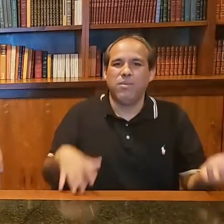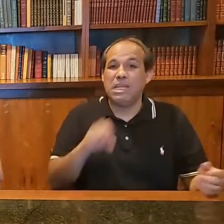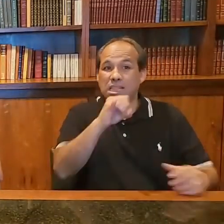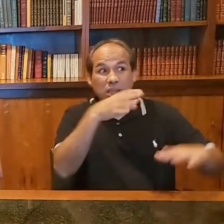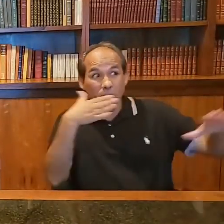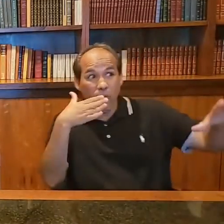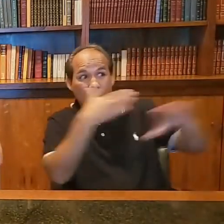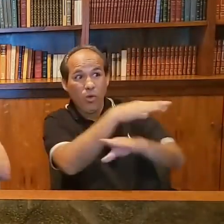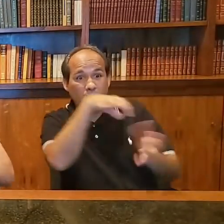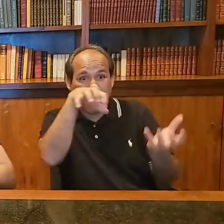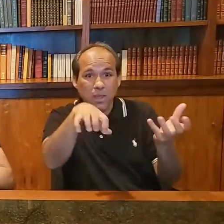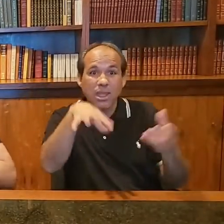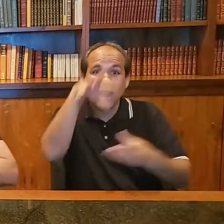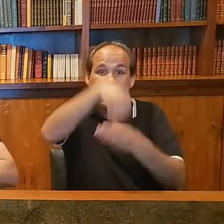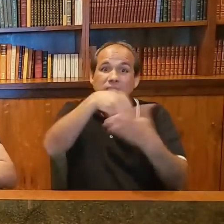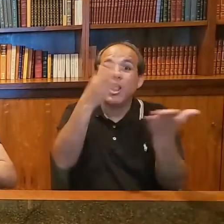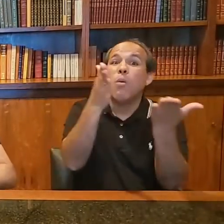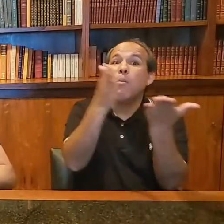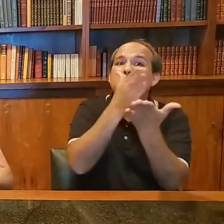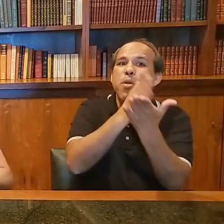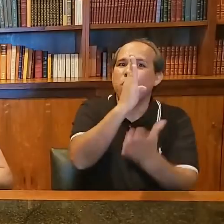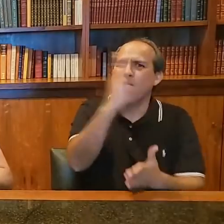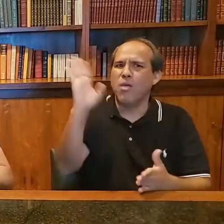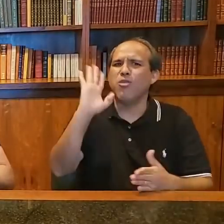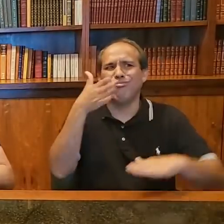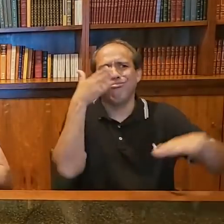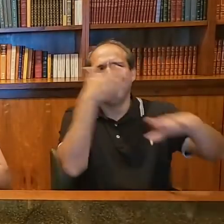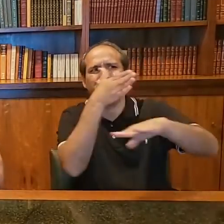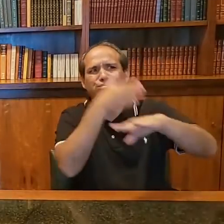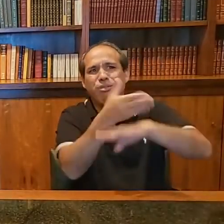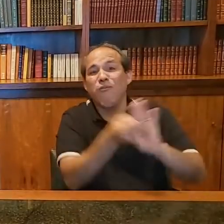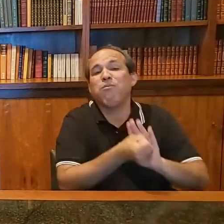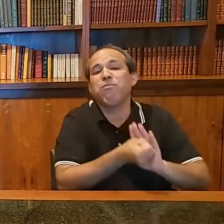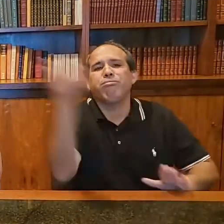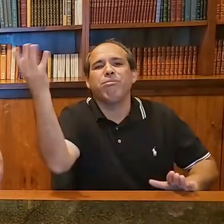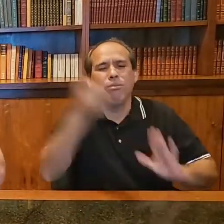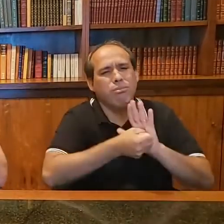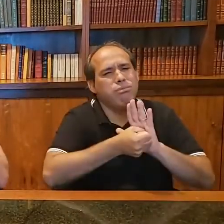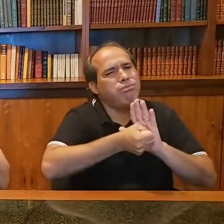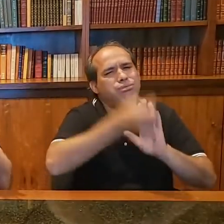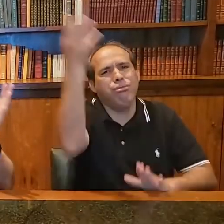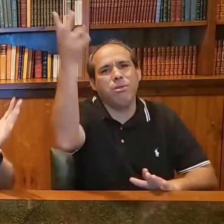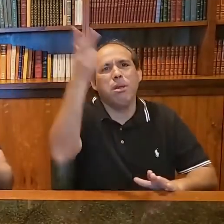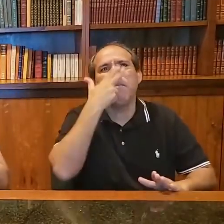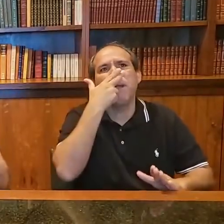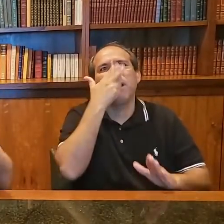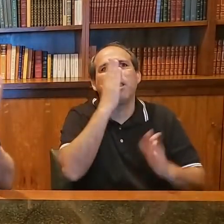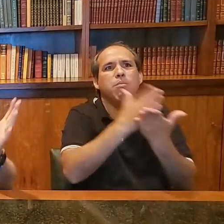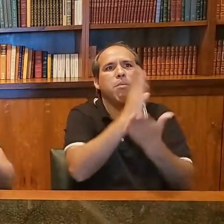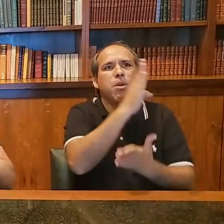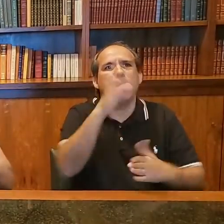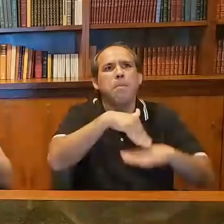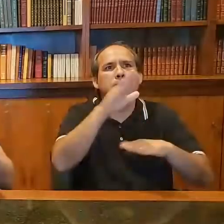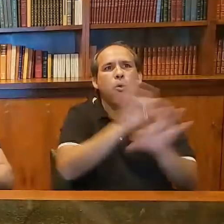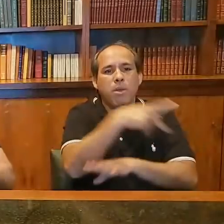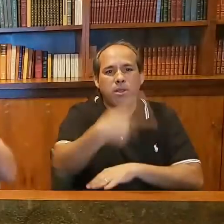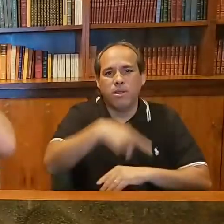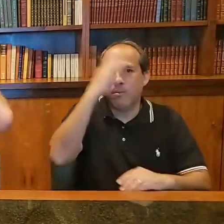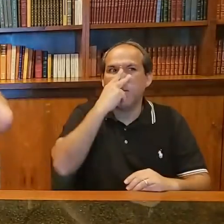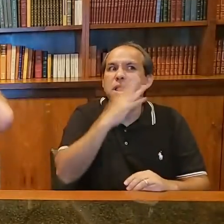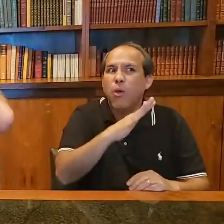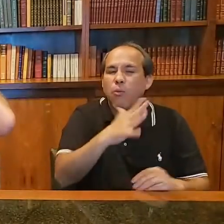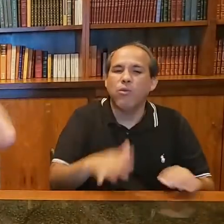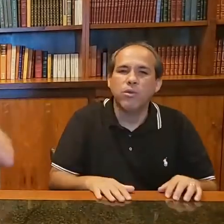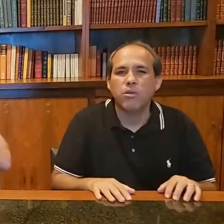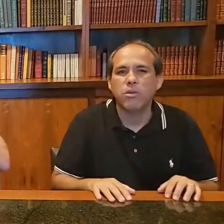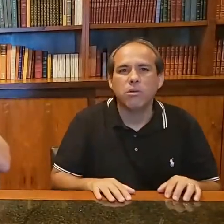Câmara dos Deputados, na biblioteca, que eu já frequentei muito lá, talvez a biblioteca mais completa do Brasil, talvez, não sei, talvez, uma